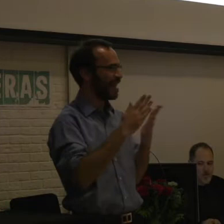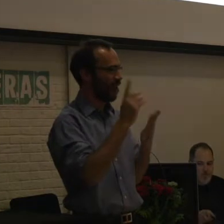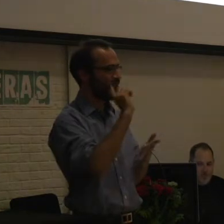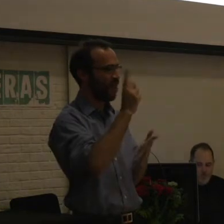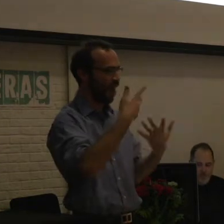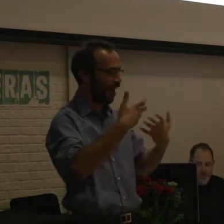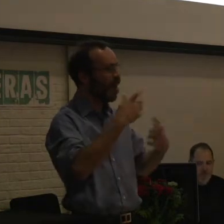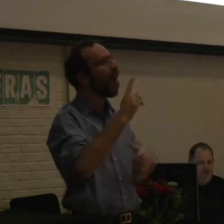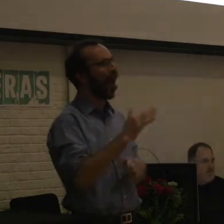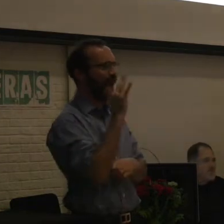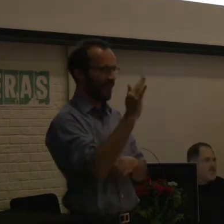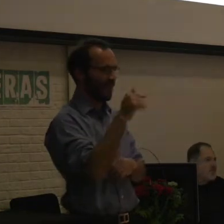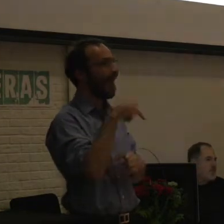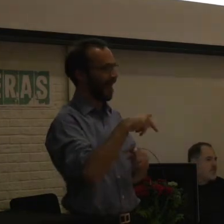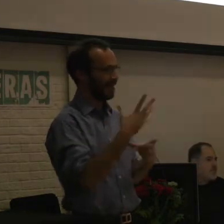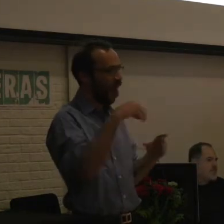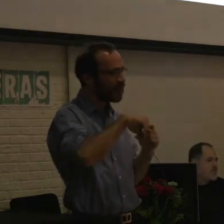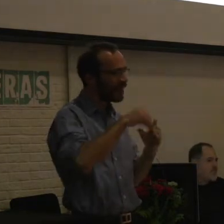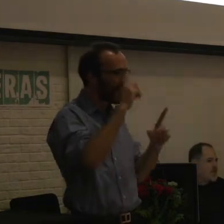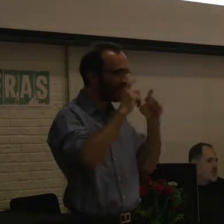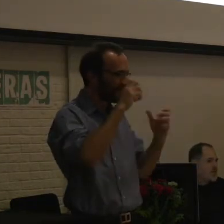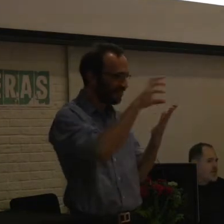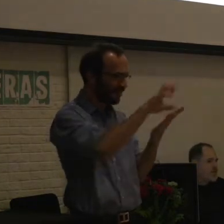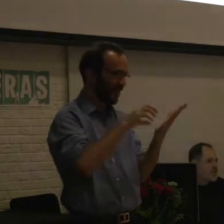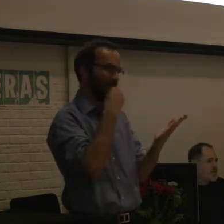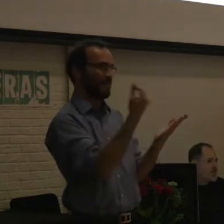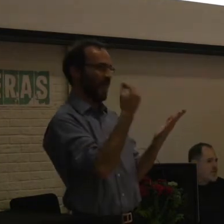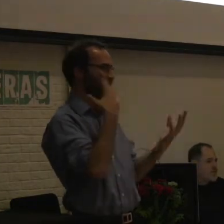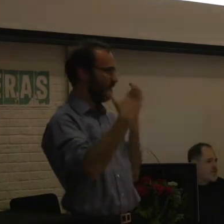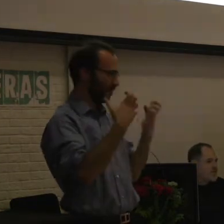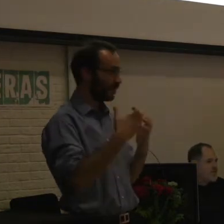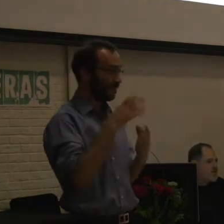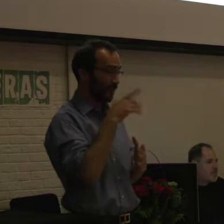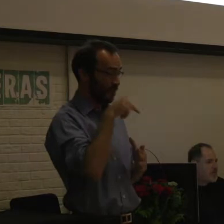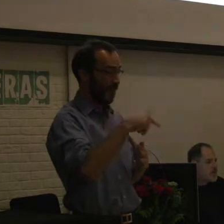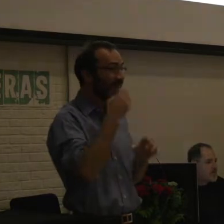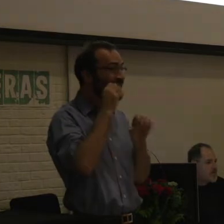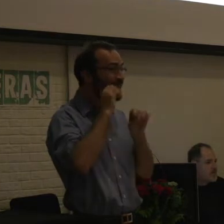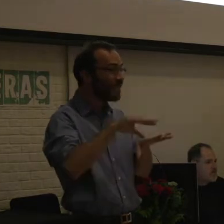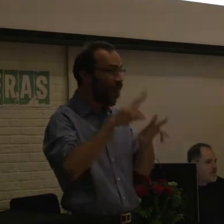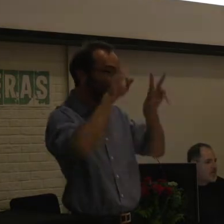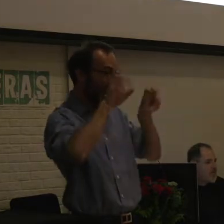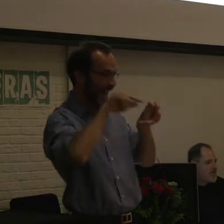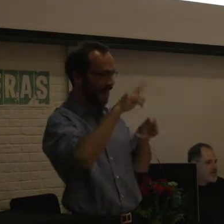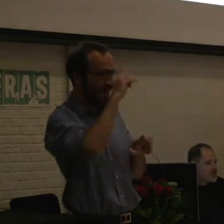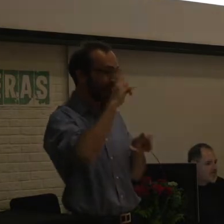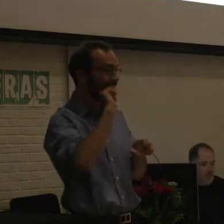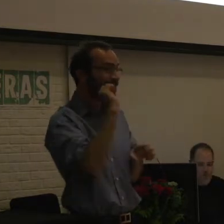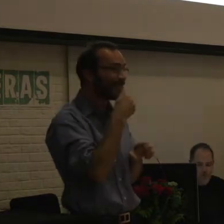libro. Así que podríamos decir que Crónicas del Madrid Secreto es un compendio de texto e imágenes que forman un